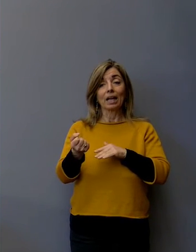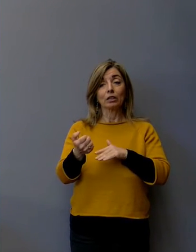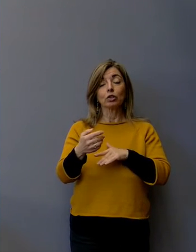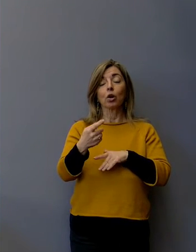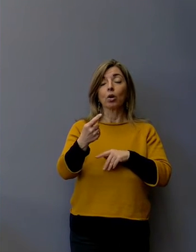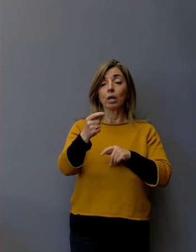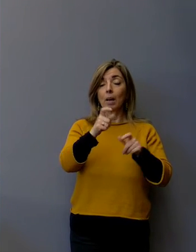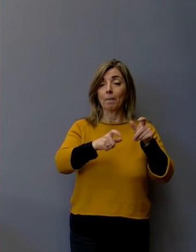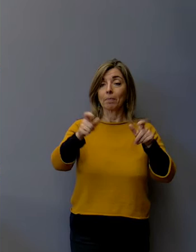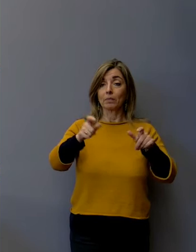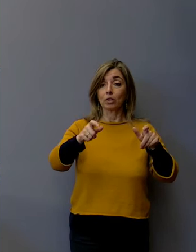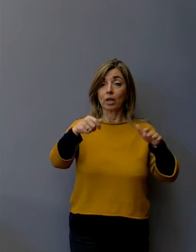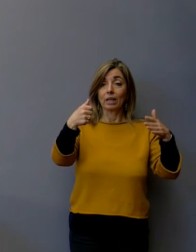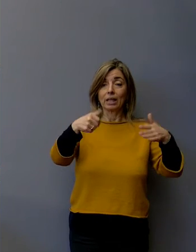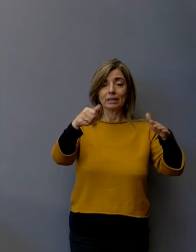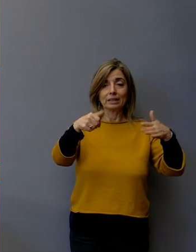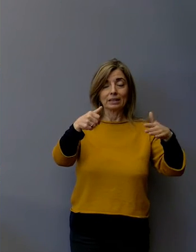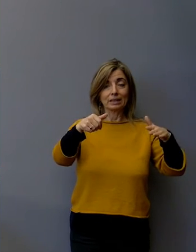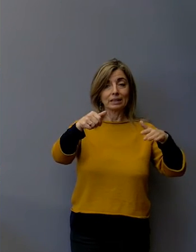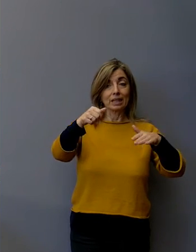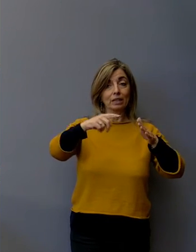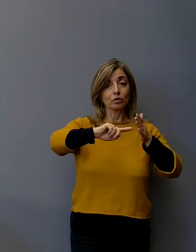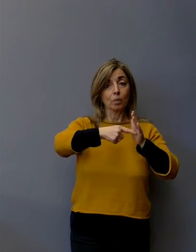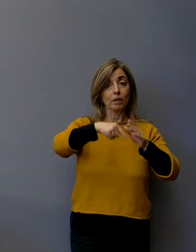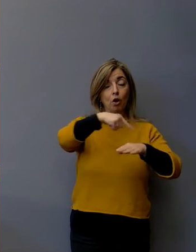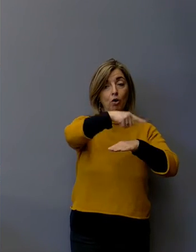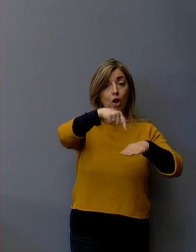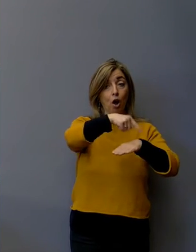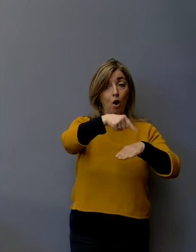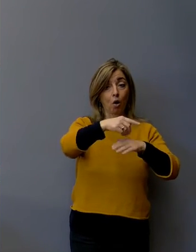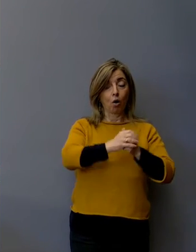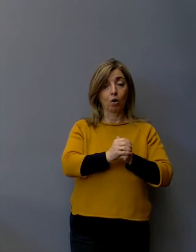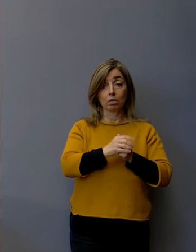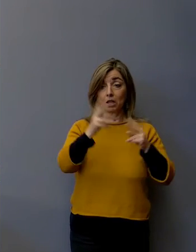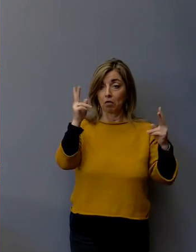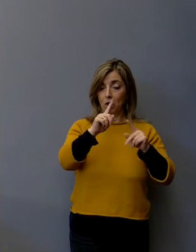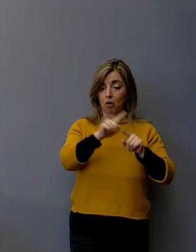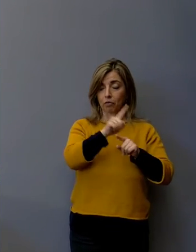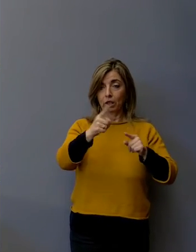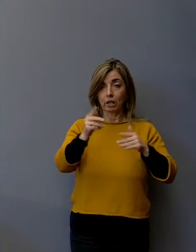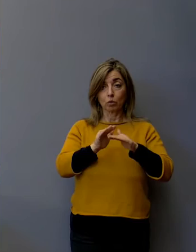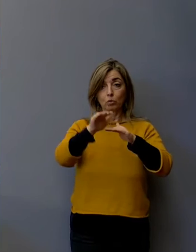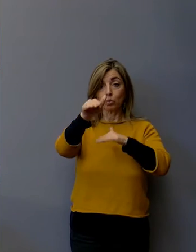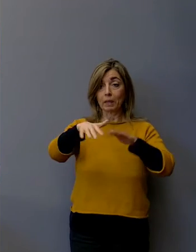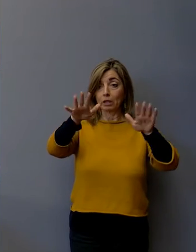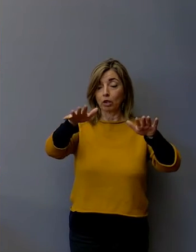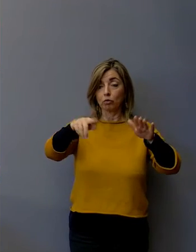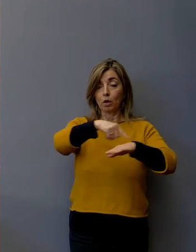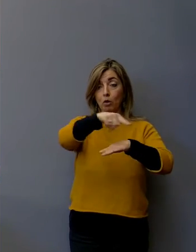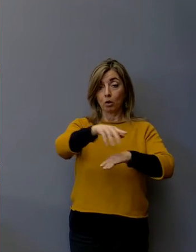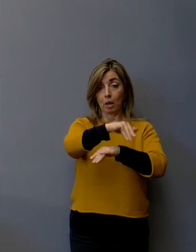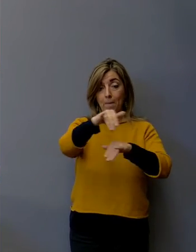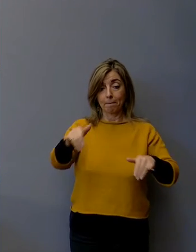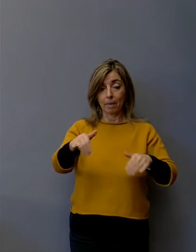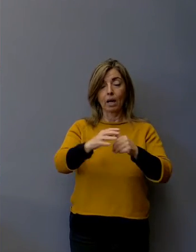si era superata la soglia dei 10 milioni non abbiamo dati precisi sugli occupati dalla nostra città anche perché l'ufficio statistico ha